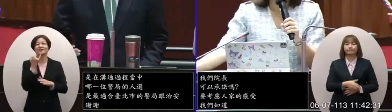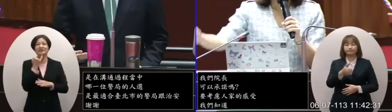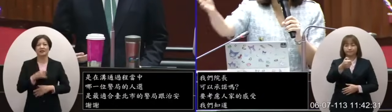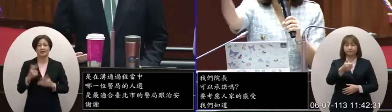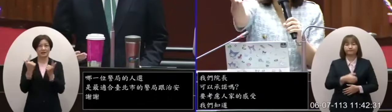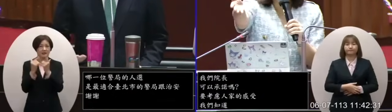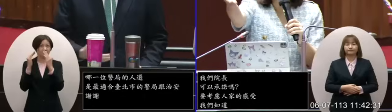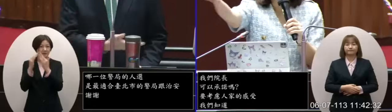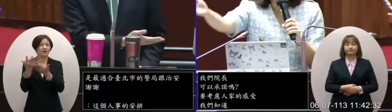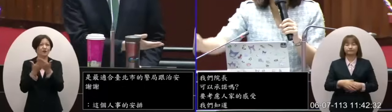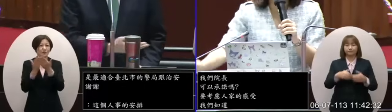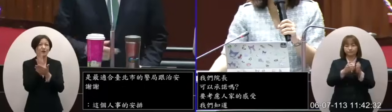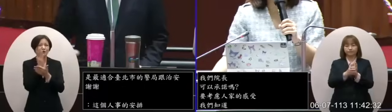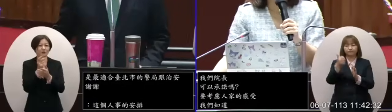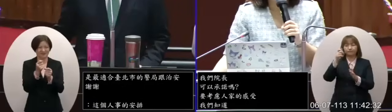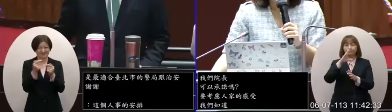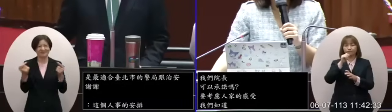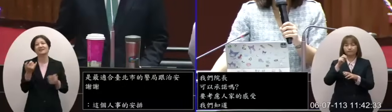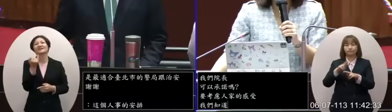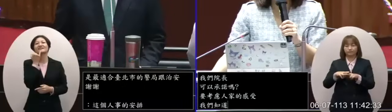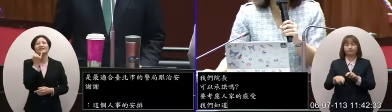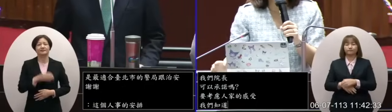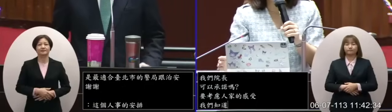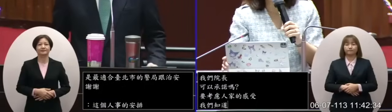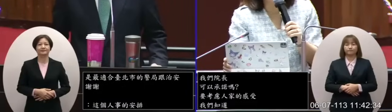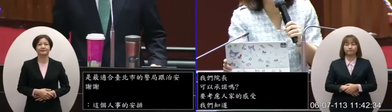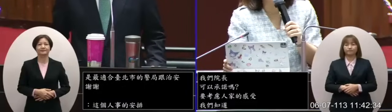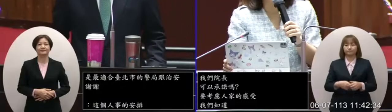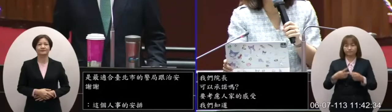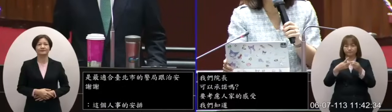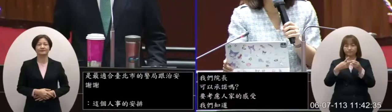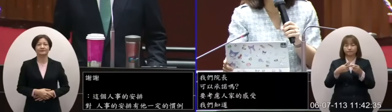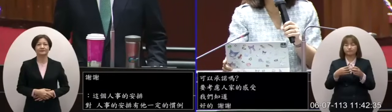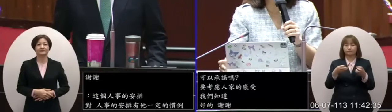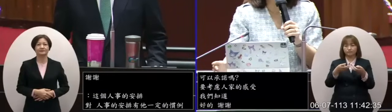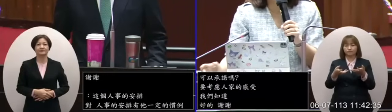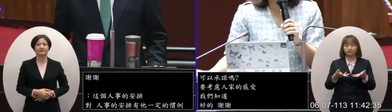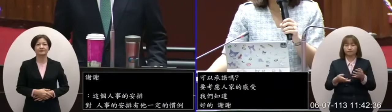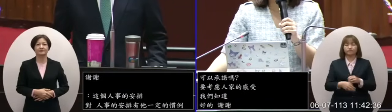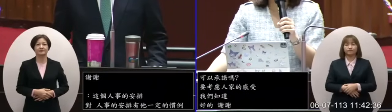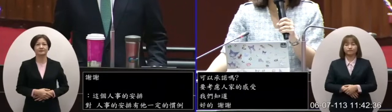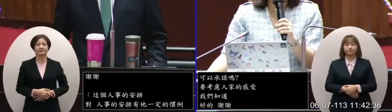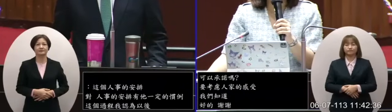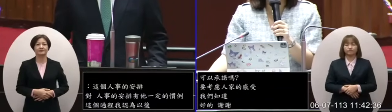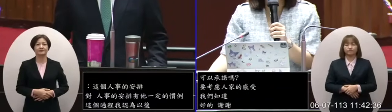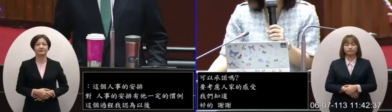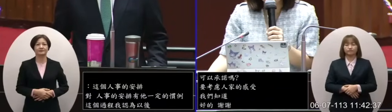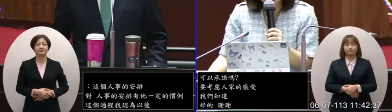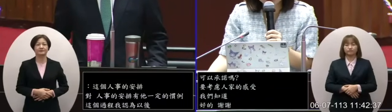市保持更好的沟通。 好，那部长请回。 部长也是这样的认为。 部长请回。第二个我想要讨论的是，